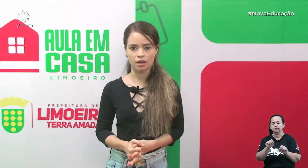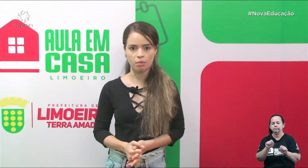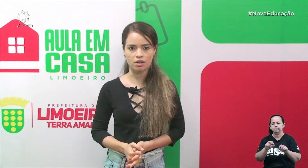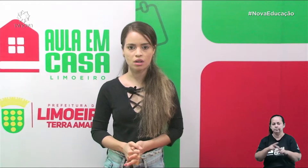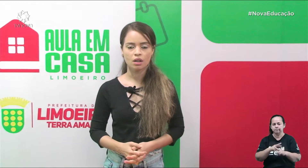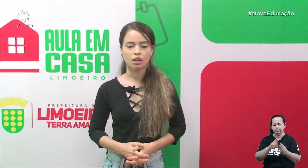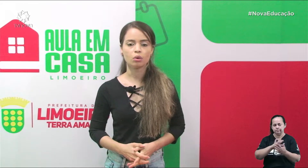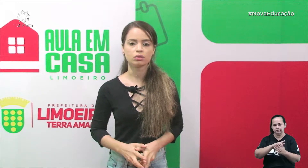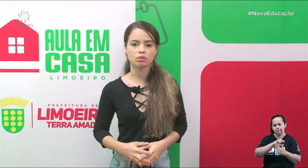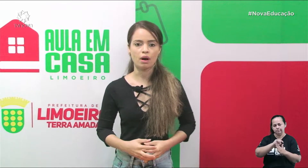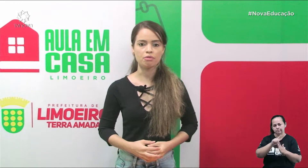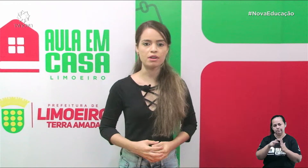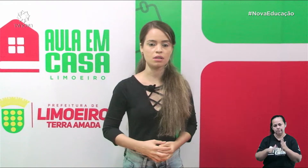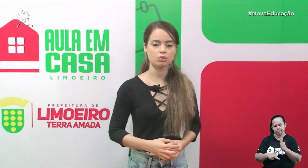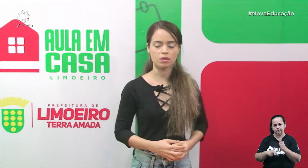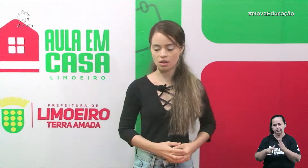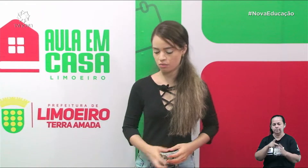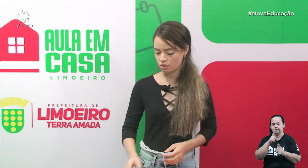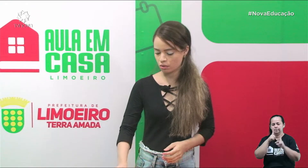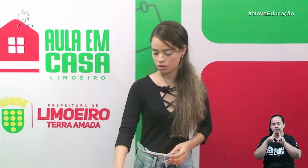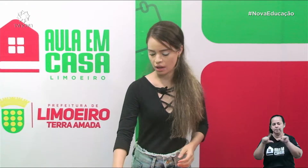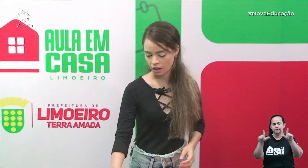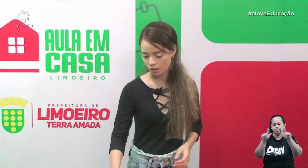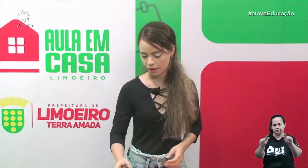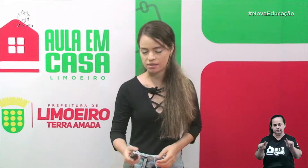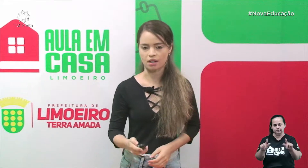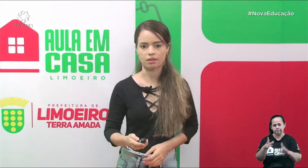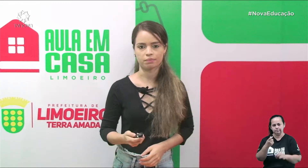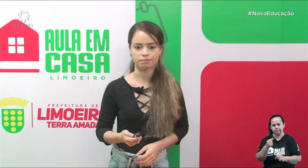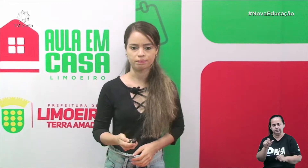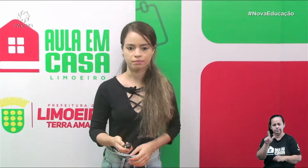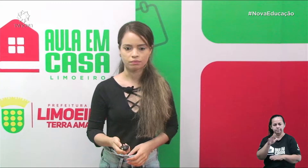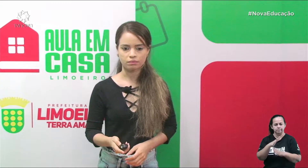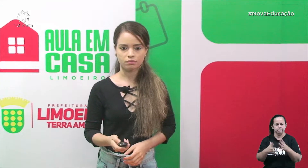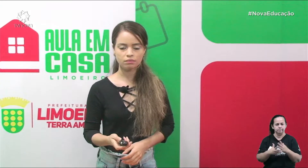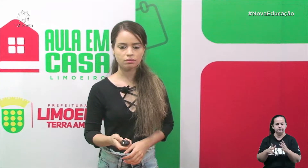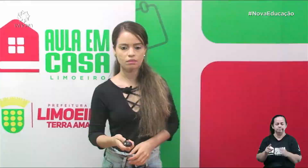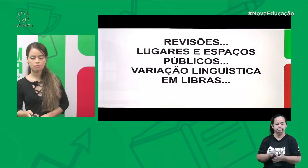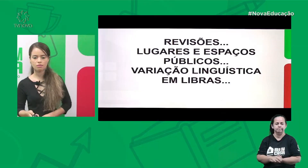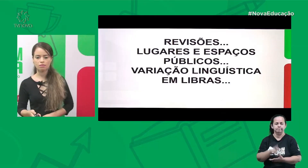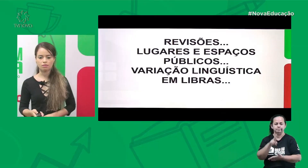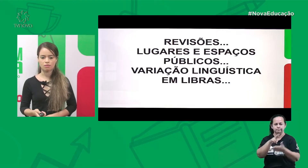em Libras e continuar fazendo umas revisões da aula passada.